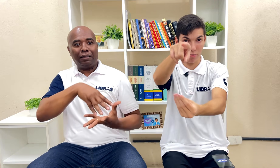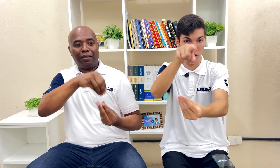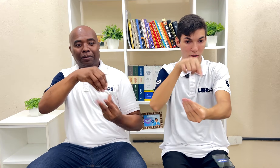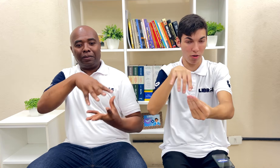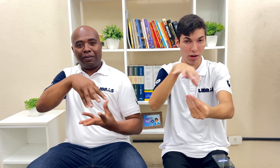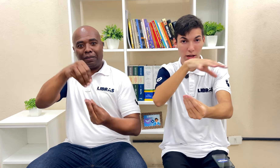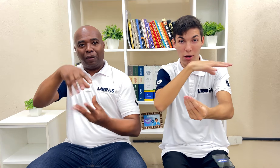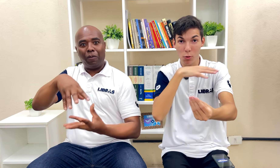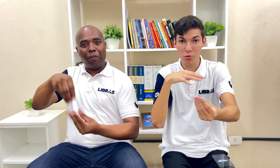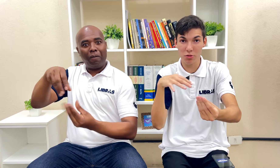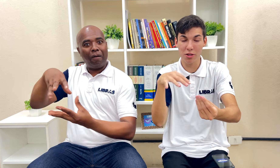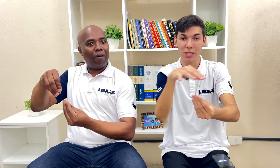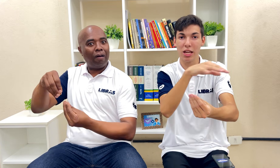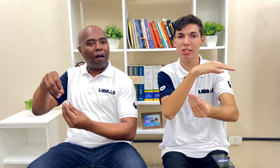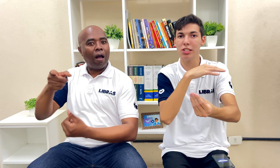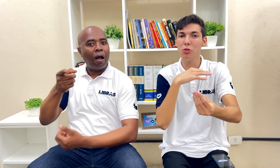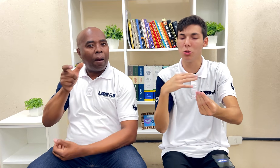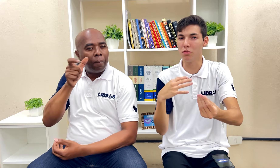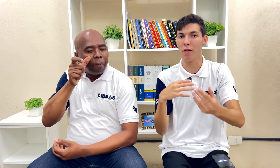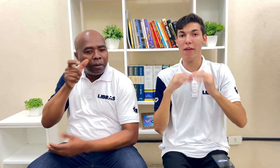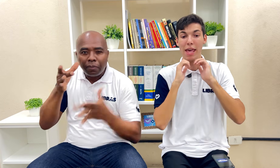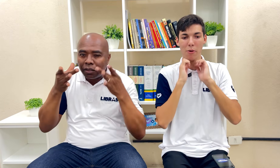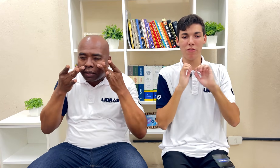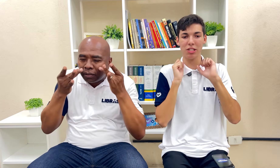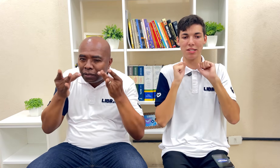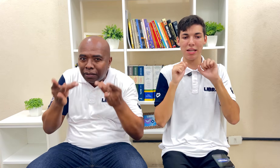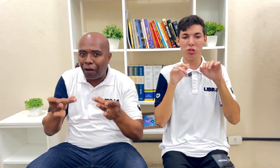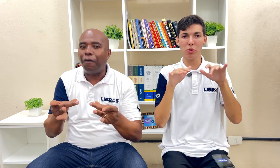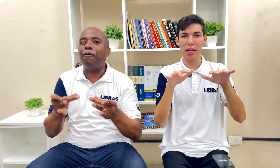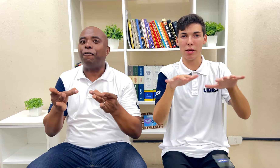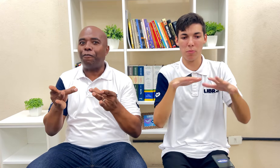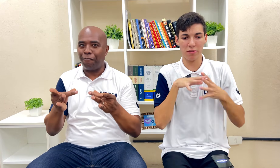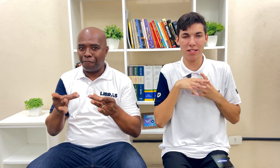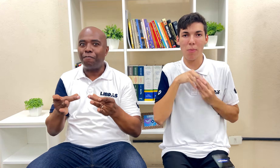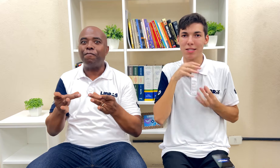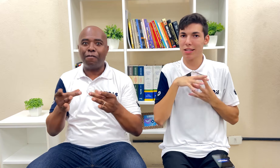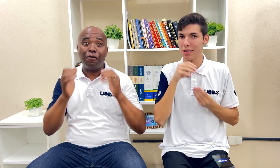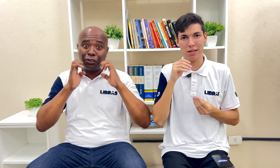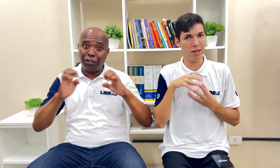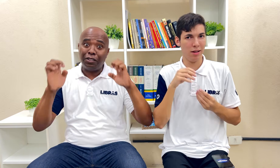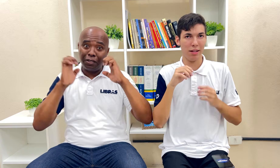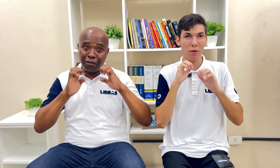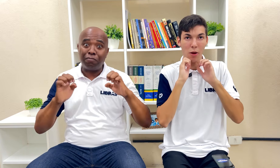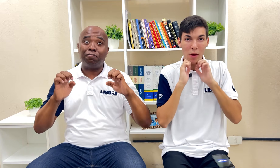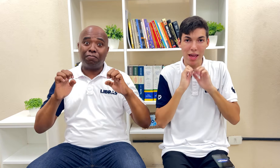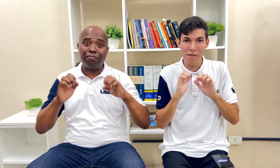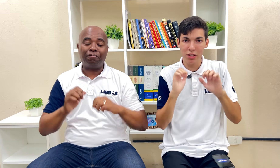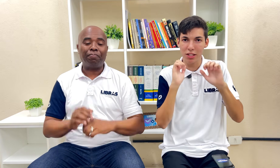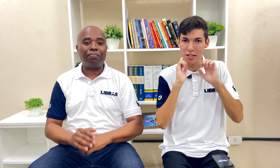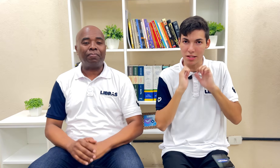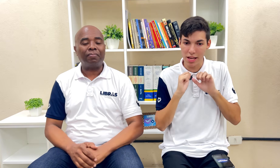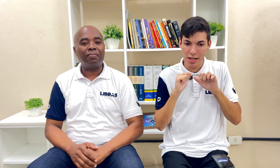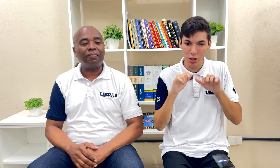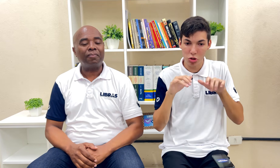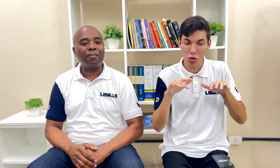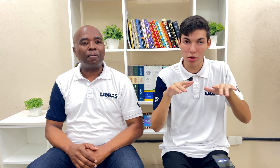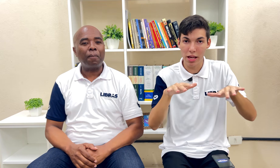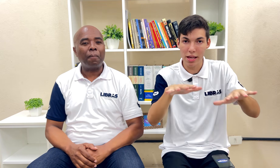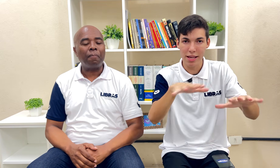ó, olha a construção imagética de novo. Eu evangelizei e joguei, eu não posso fazer almas aqui. Então eu evangelizei, joguei e